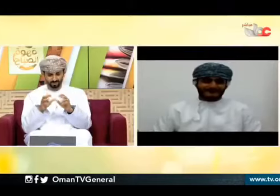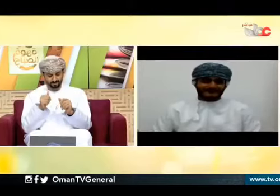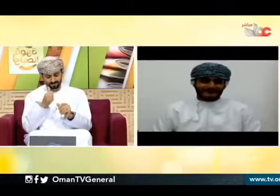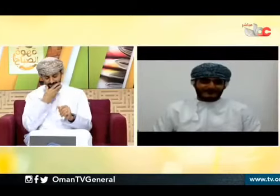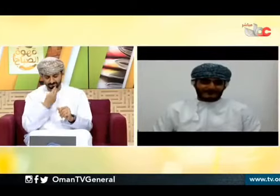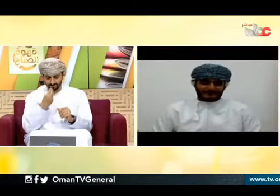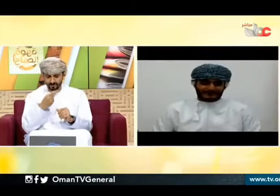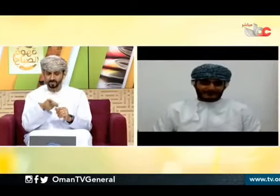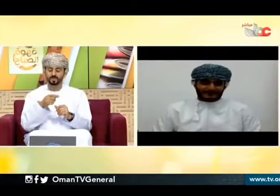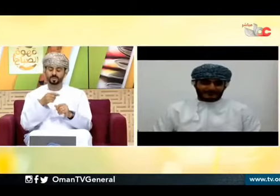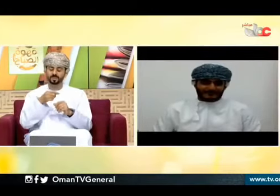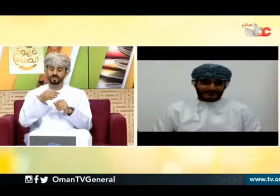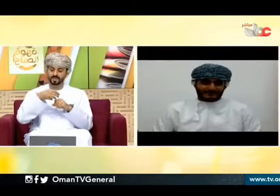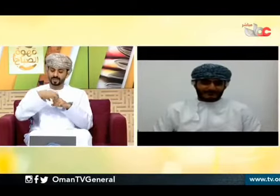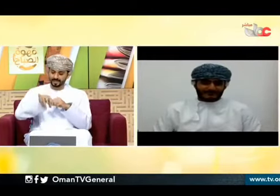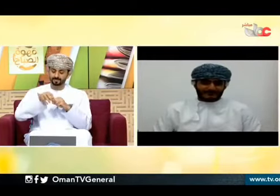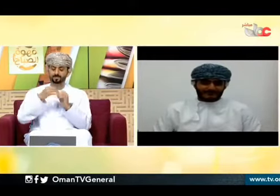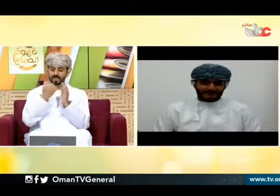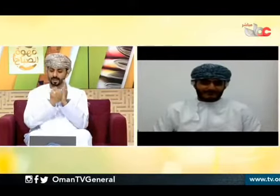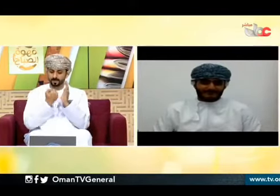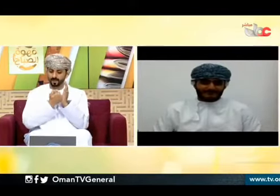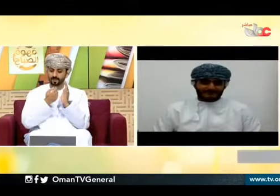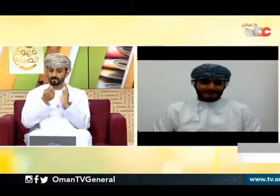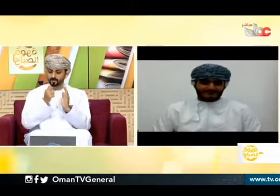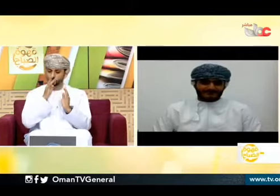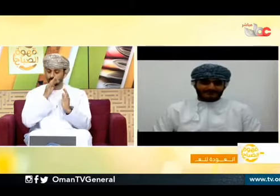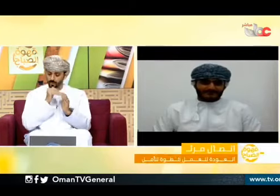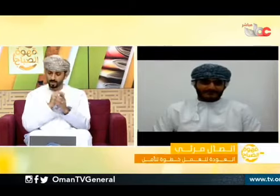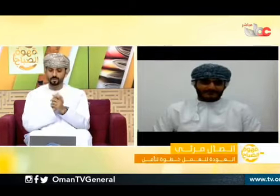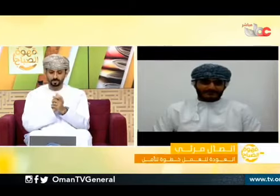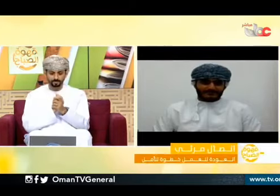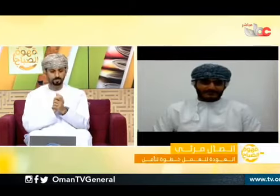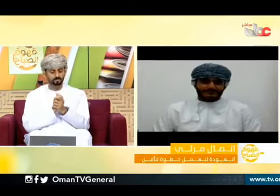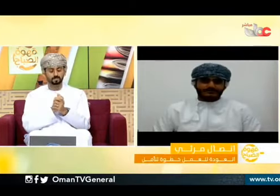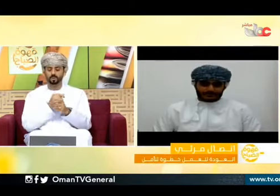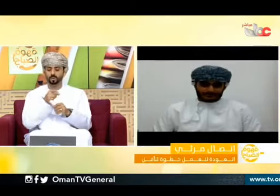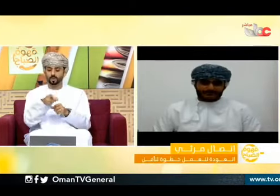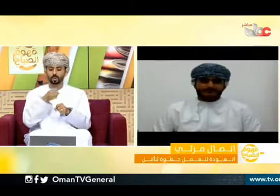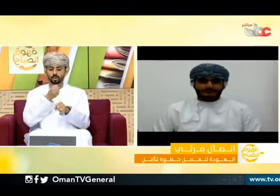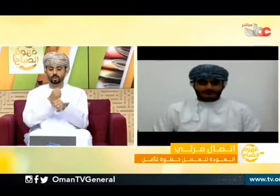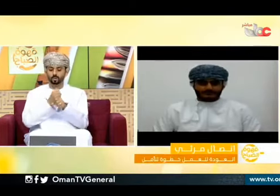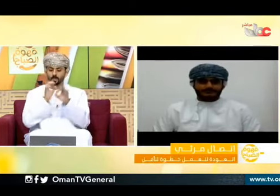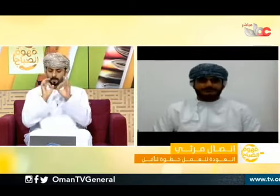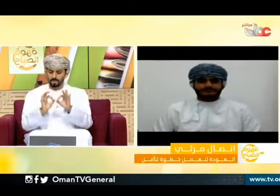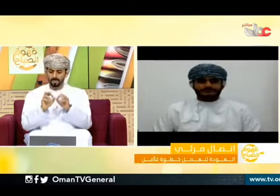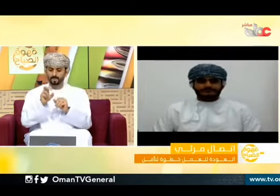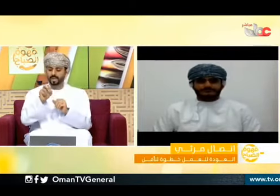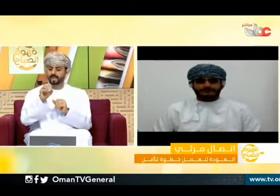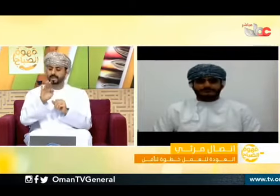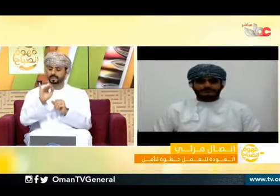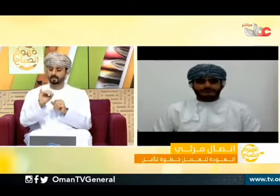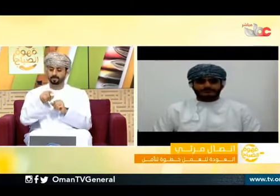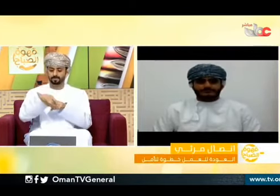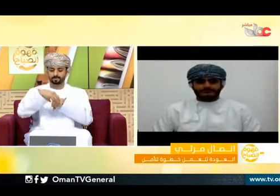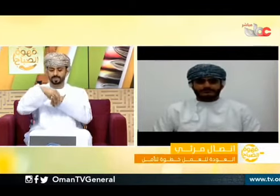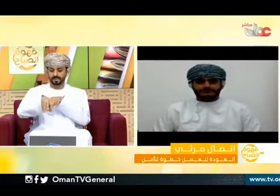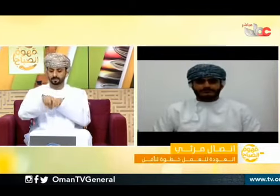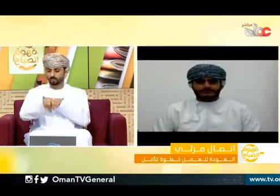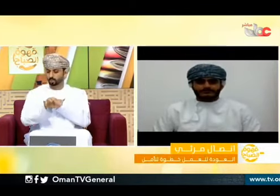ما شاء الله، رائع، قسم الاستثمار العماني، تعمل